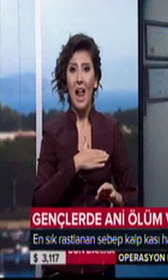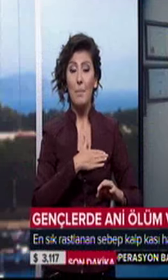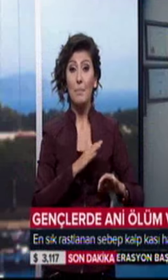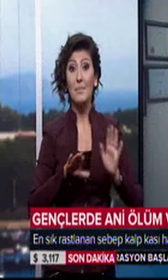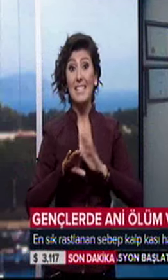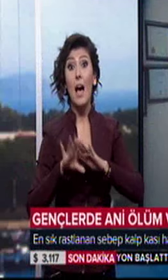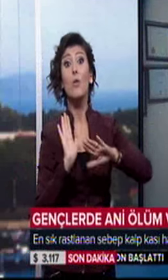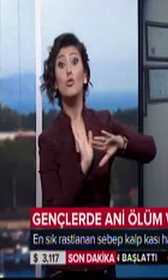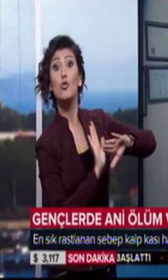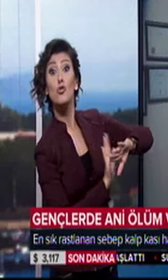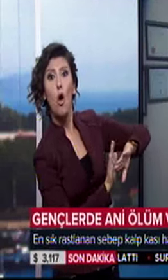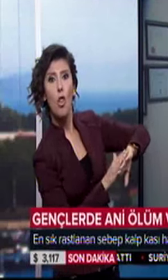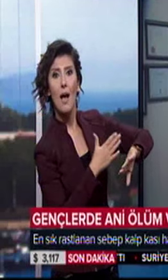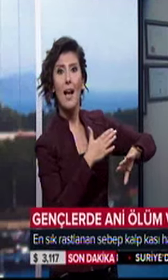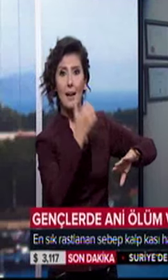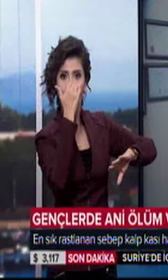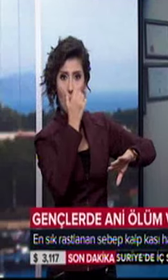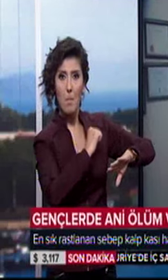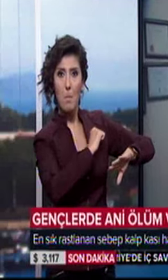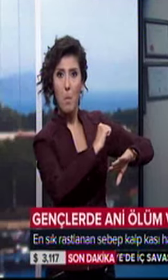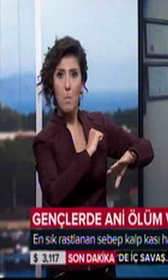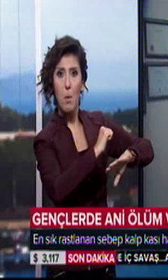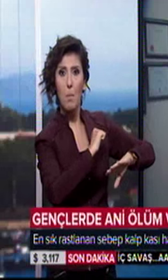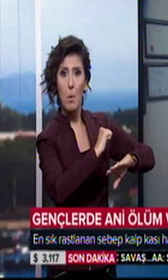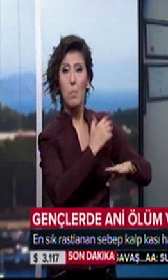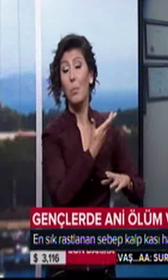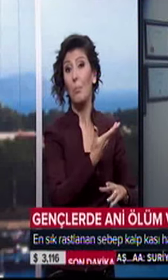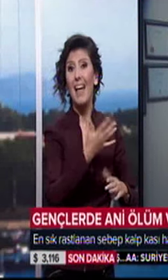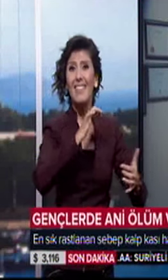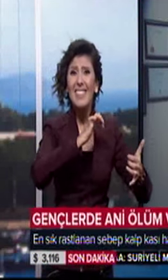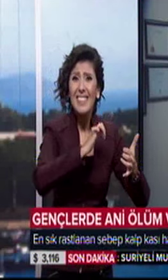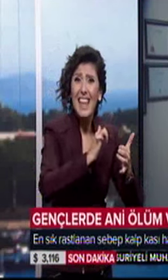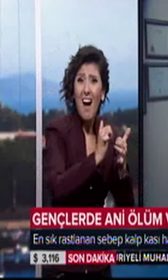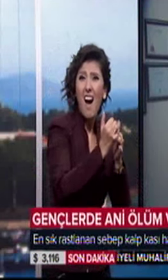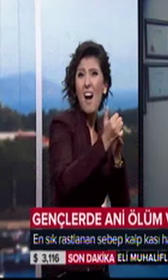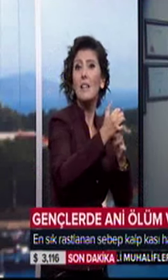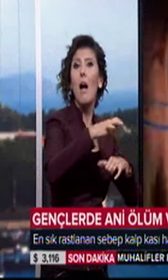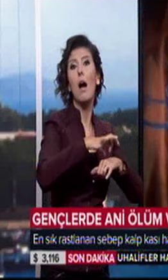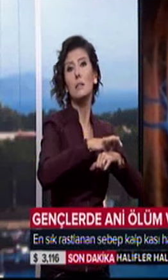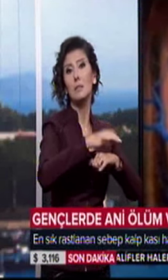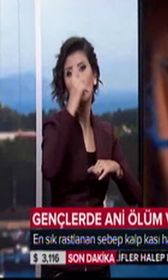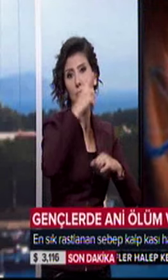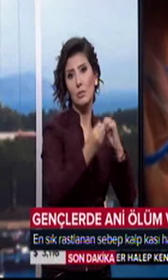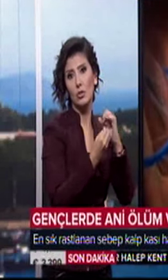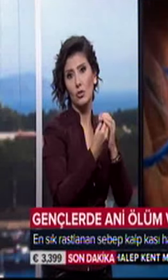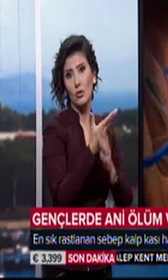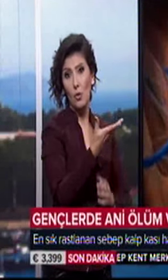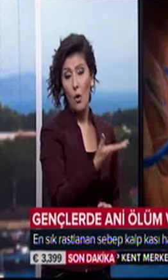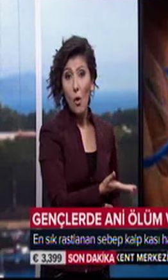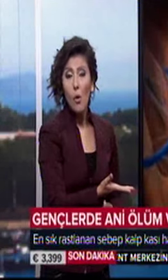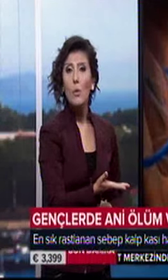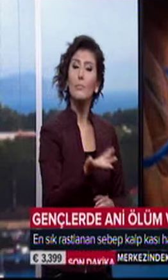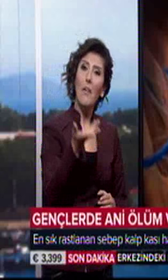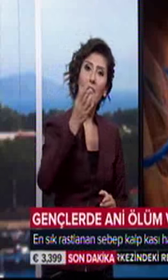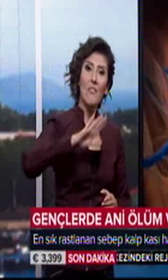kanı pompalayan bölgedeki darlıklarla giden hastalıklar daha sık neden olmaktadır.